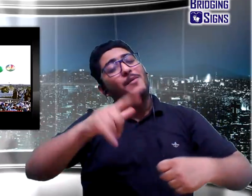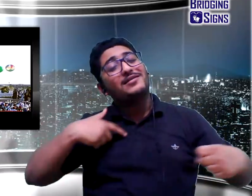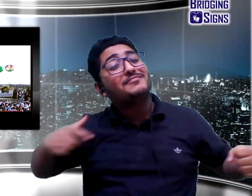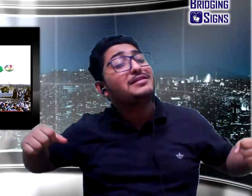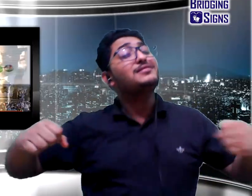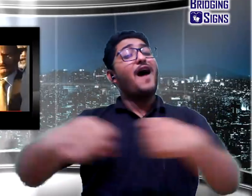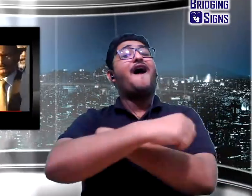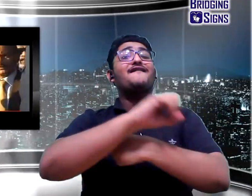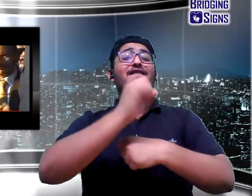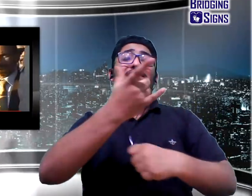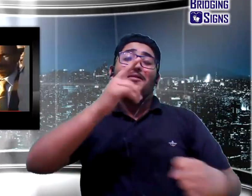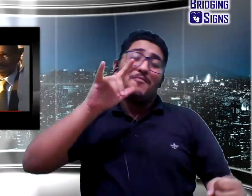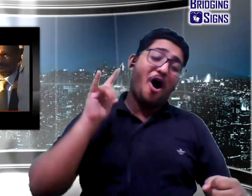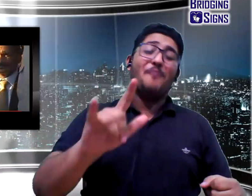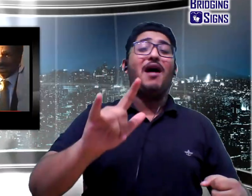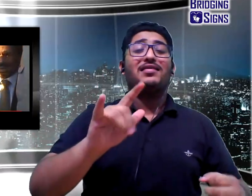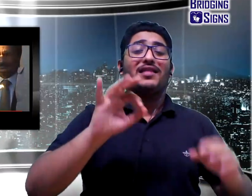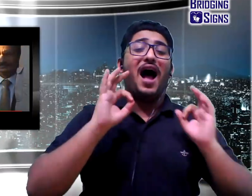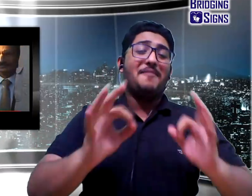भी मोहब्बत है।